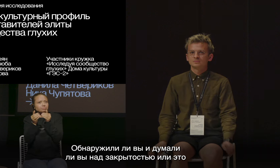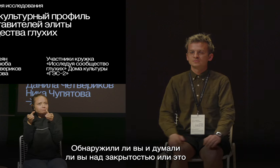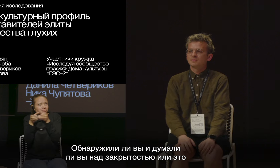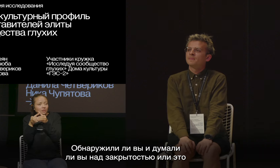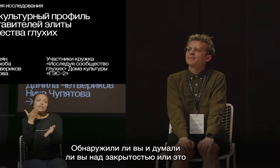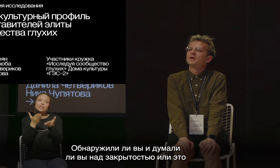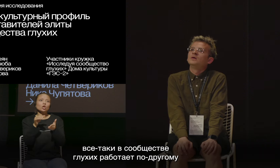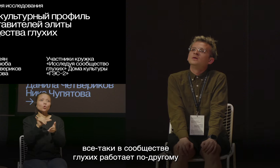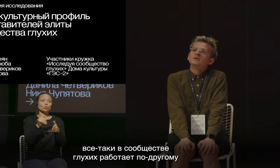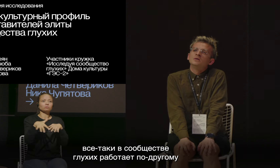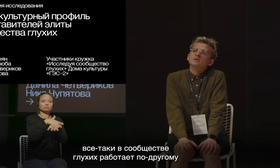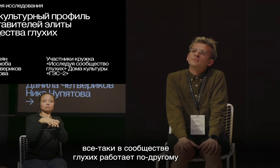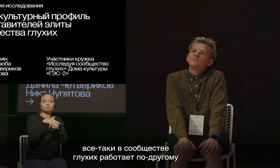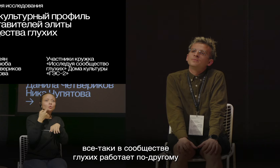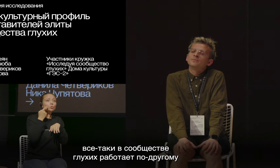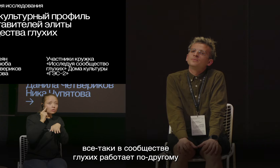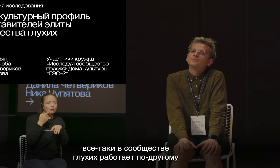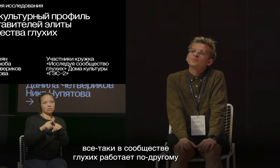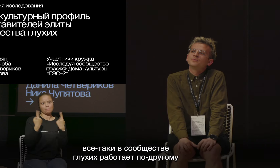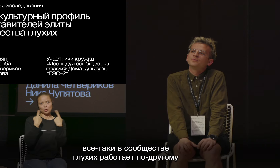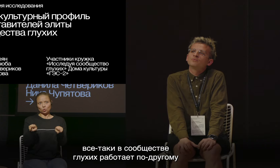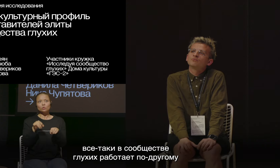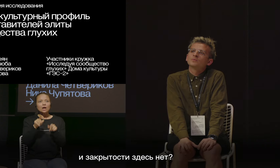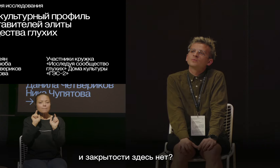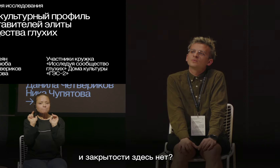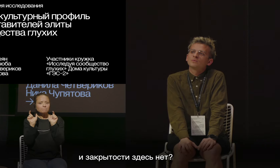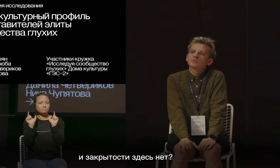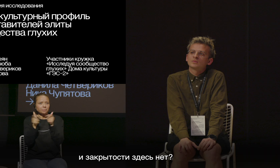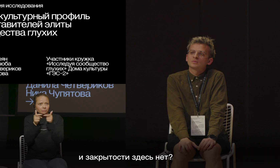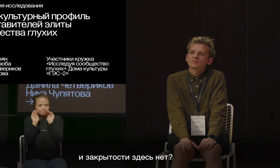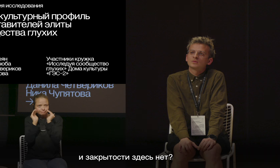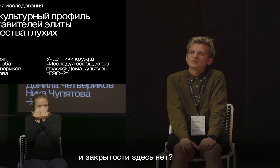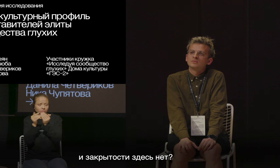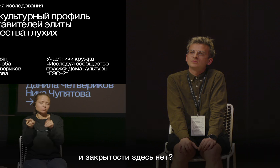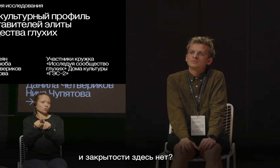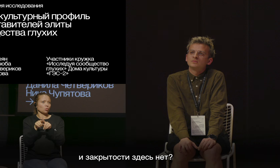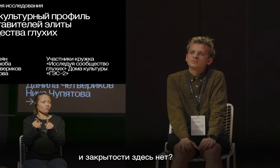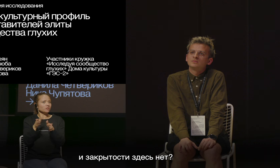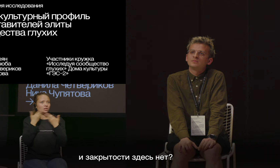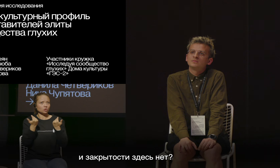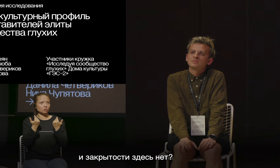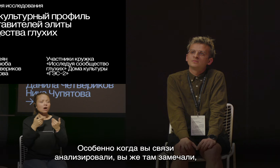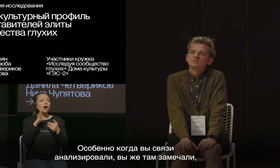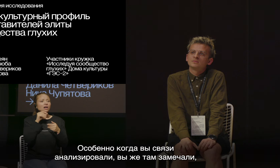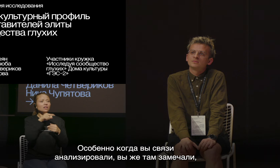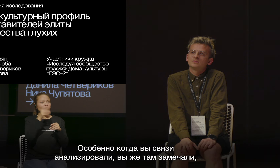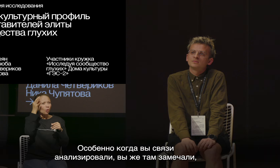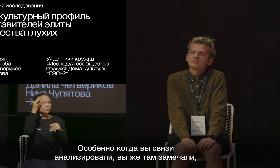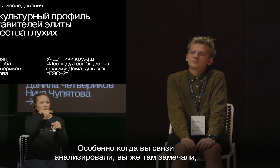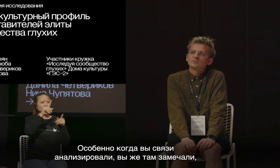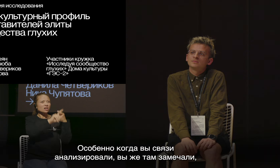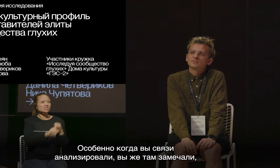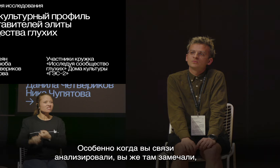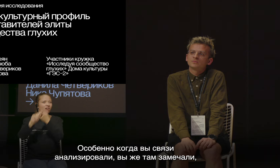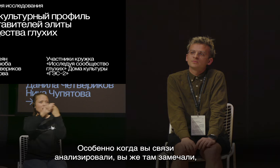работает по-другому, и закрытости здесь нету? Вот. Особенно, когда вот вы связи да, анализировали, вы же там ну, замечали, кто